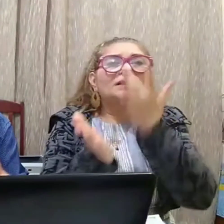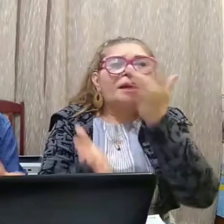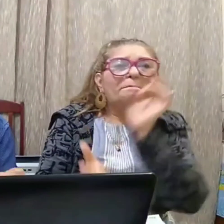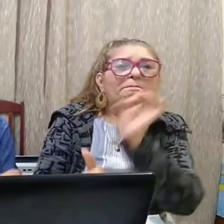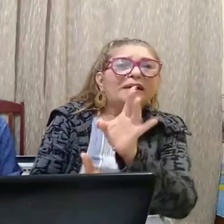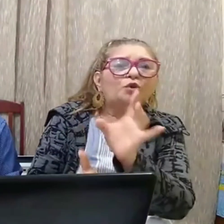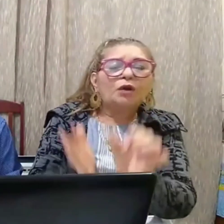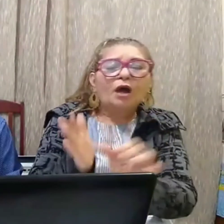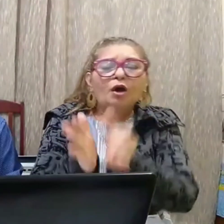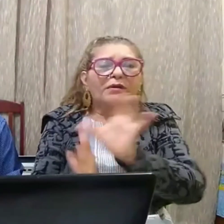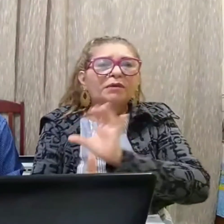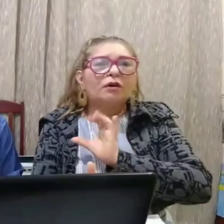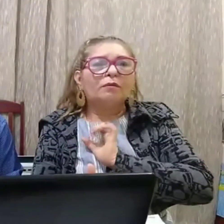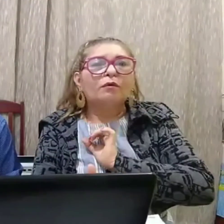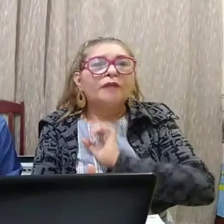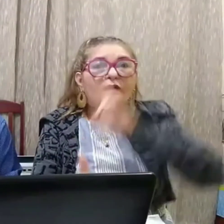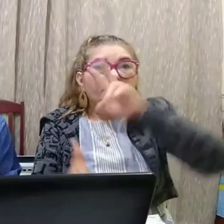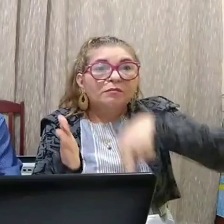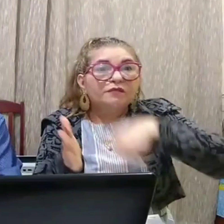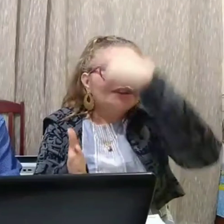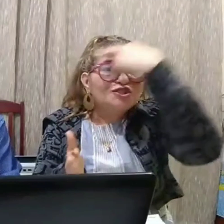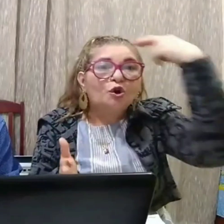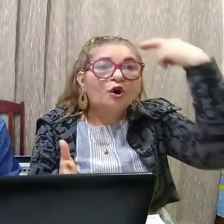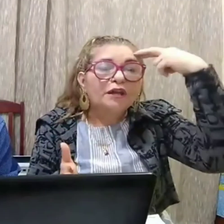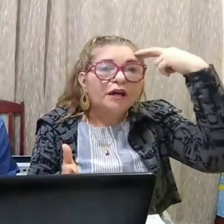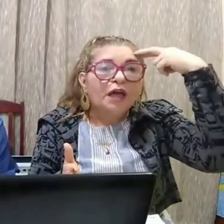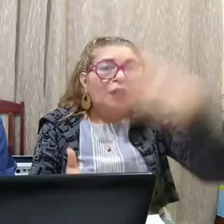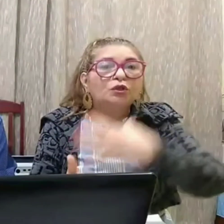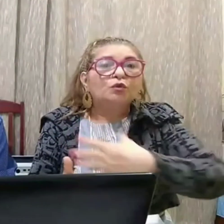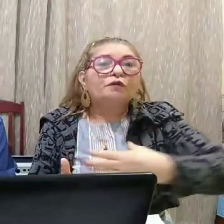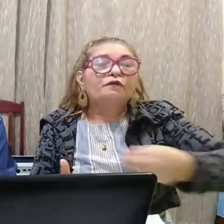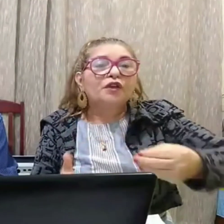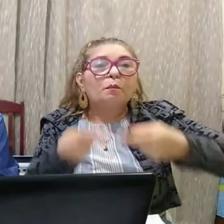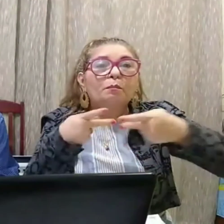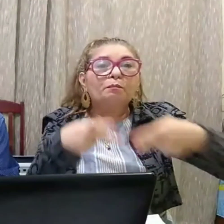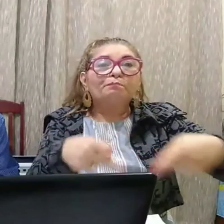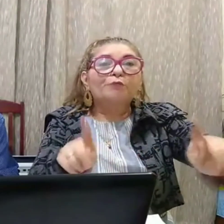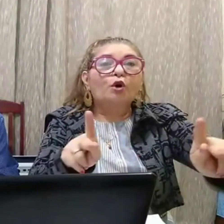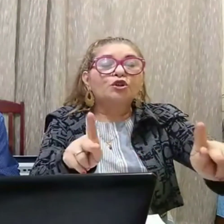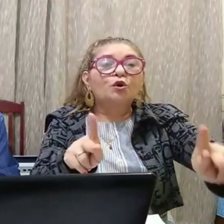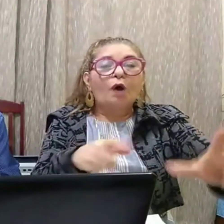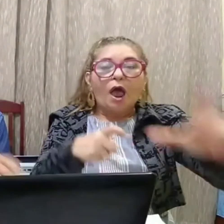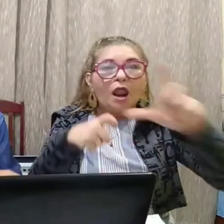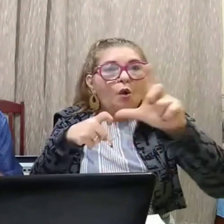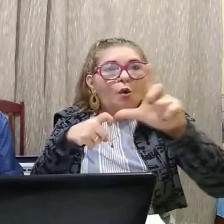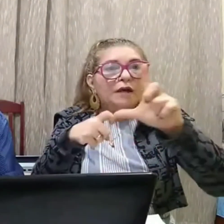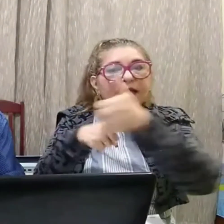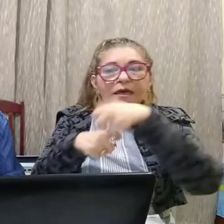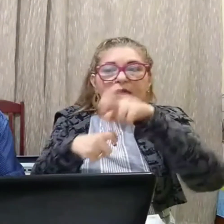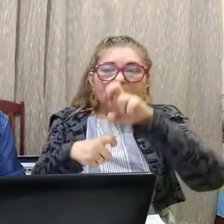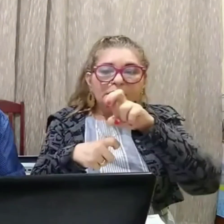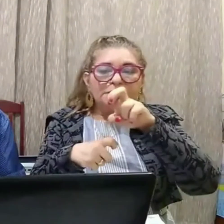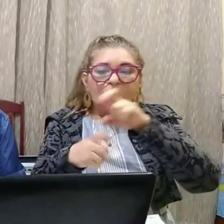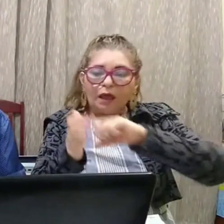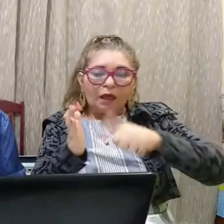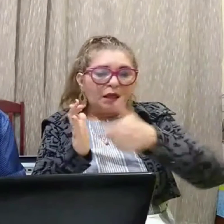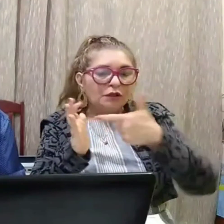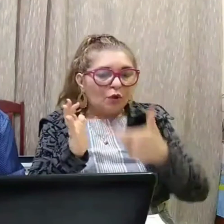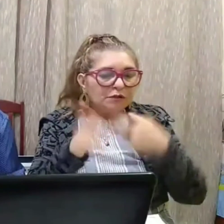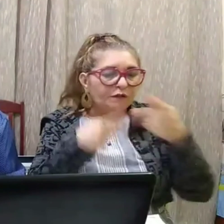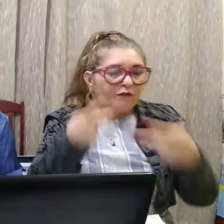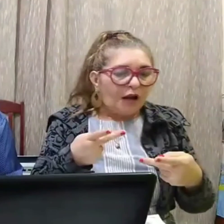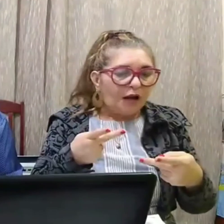lá para o filho pródigo. Lucas 15, verso 12. Diz assim, Lucas 15, 12 diz: